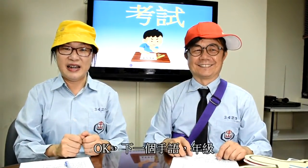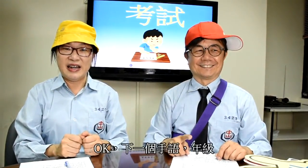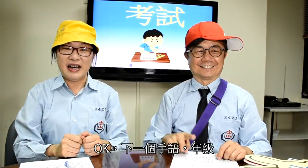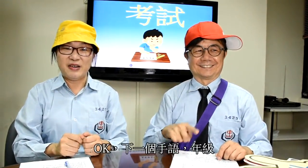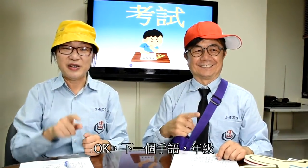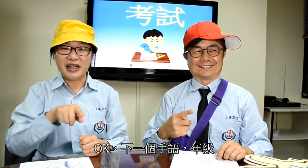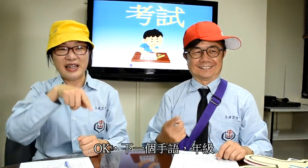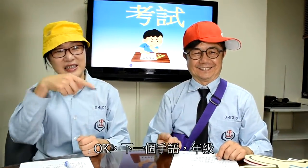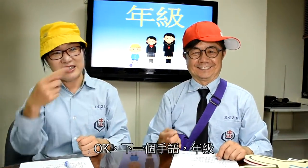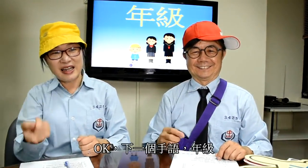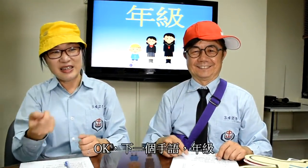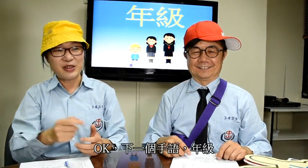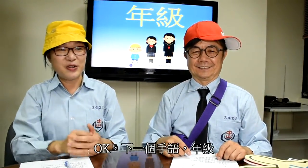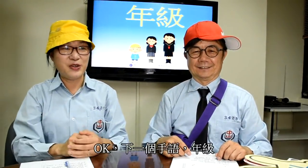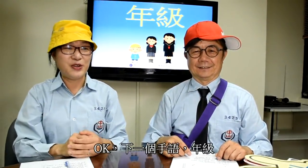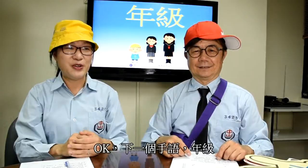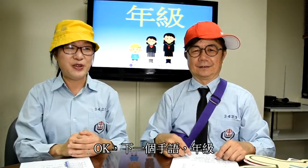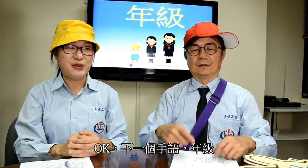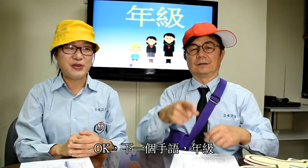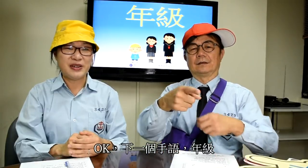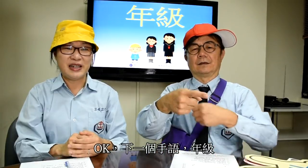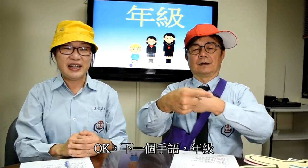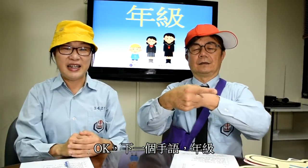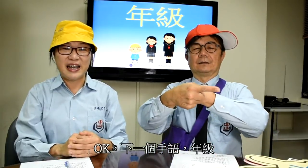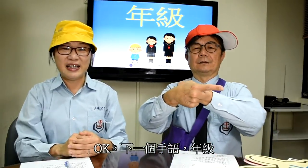好 ，OK， 下一个手语，年级，